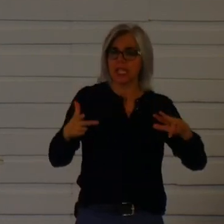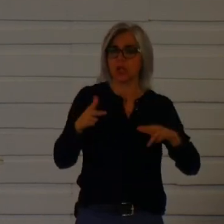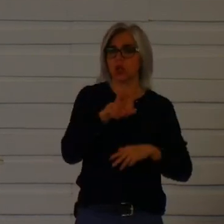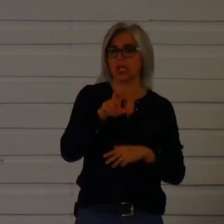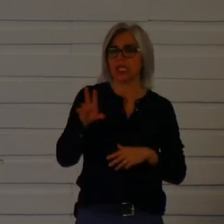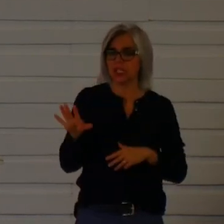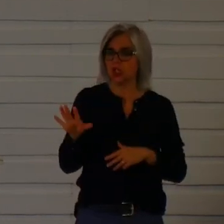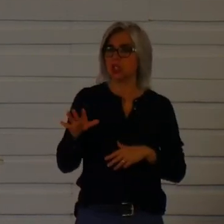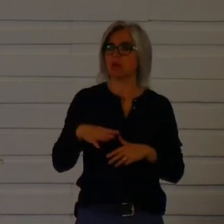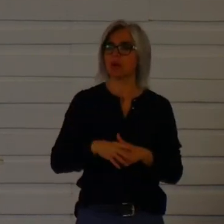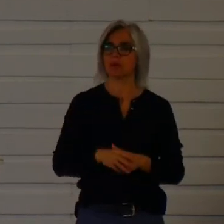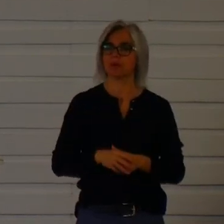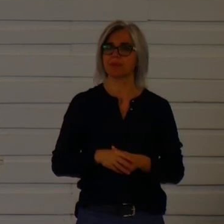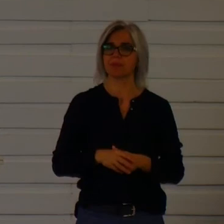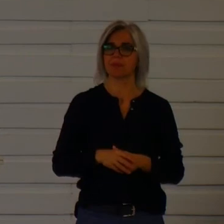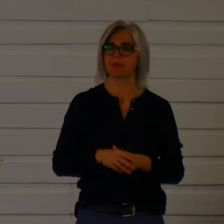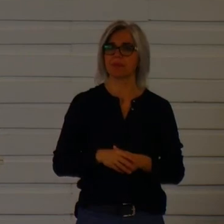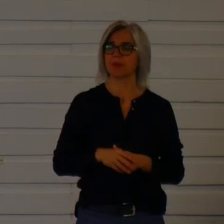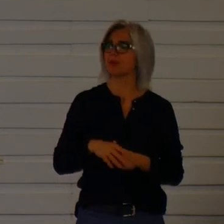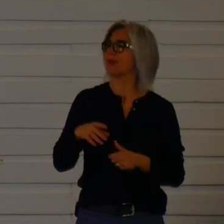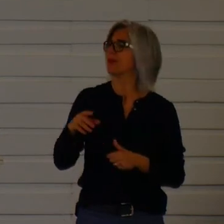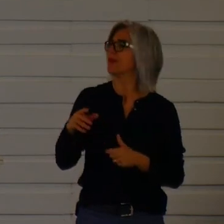Cosa dice? Chi mi separerà